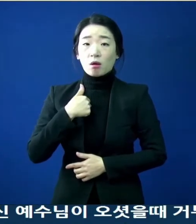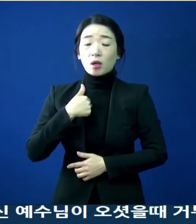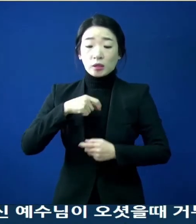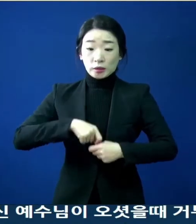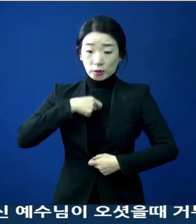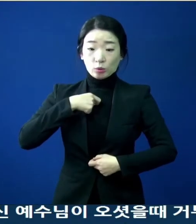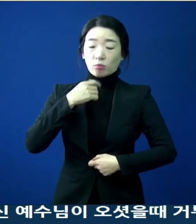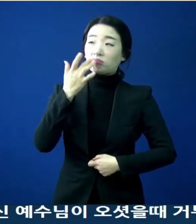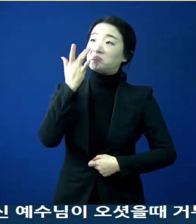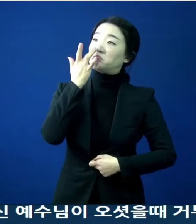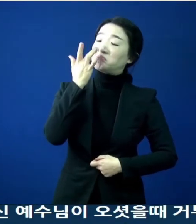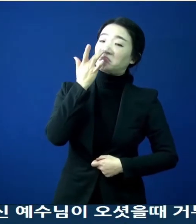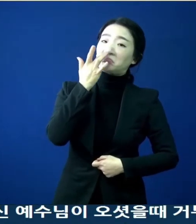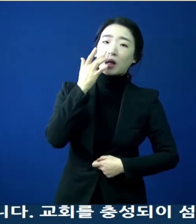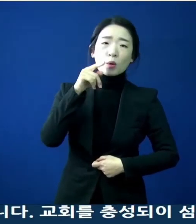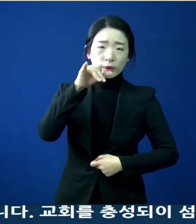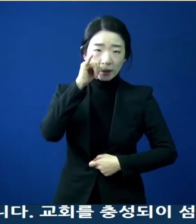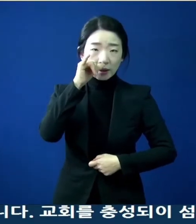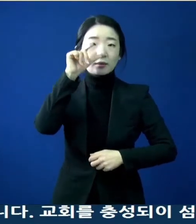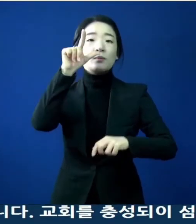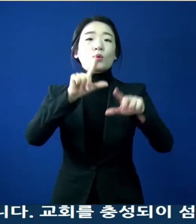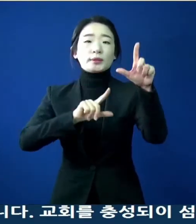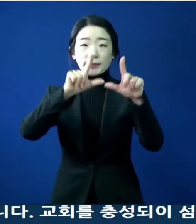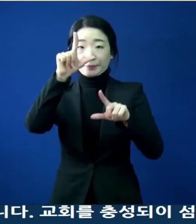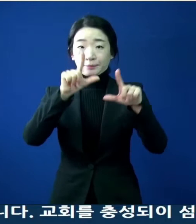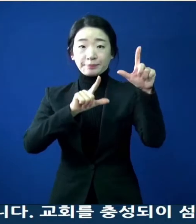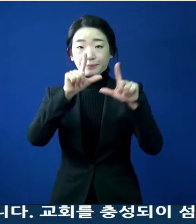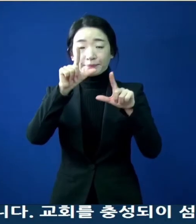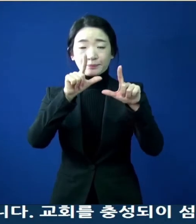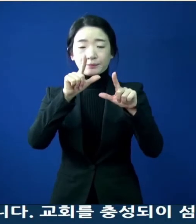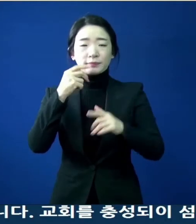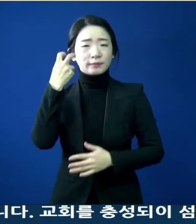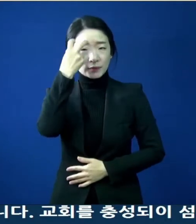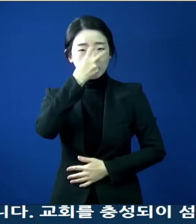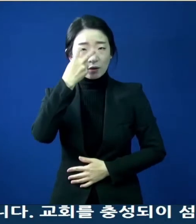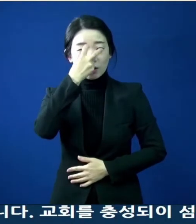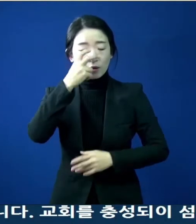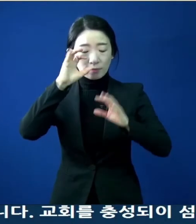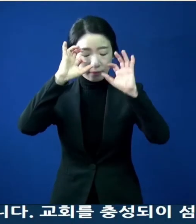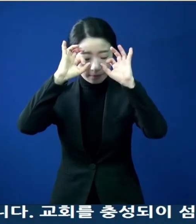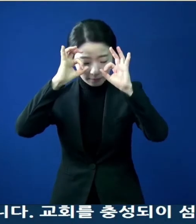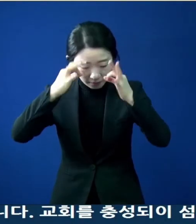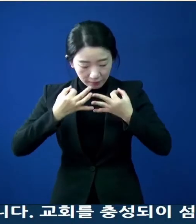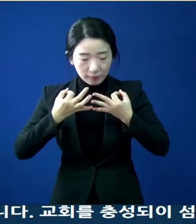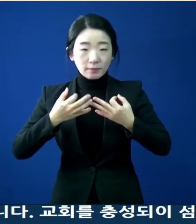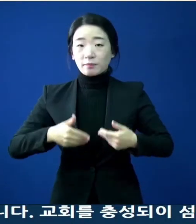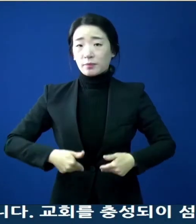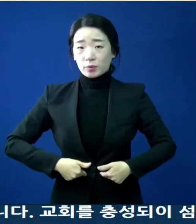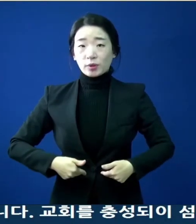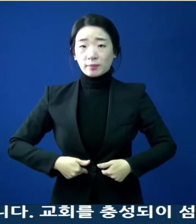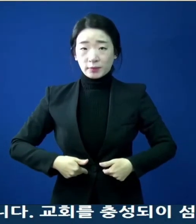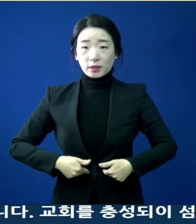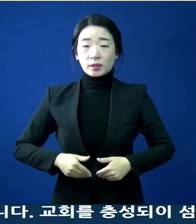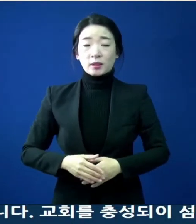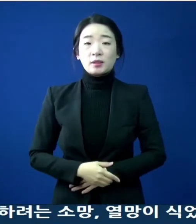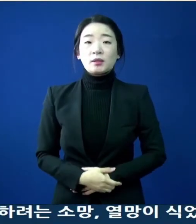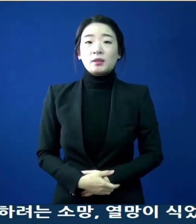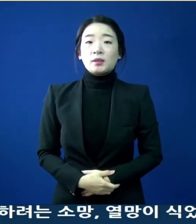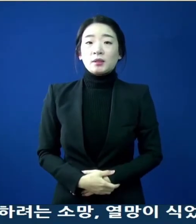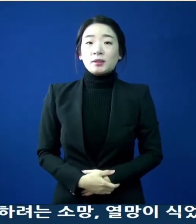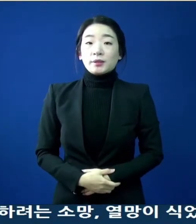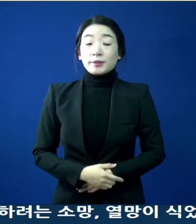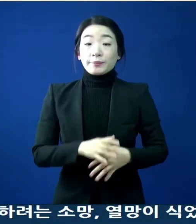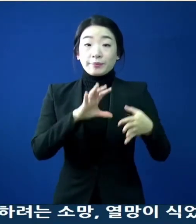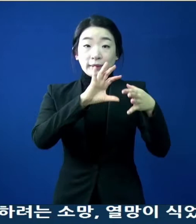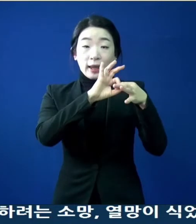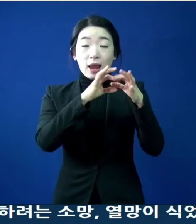살고 있는 그런 우리들의 모습을 점검해 보아야만 합니다. 헬라어를 좀 깊게